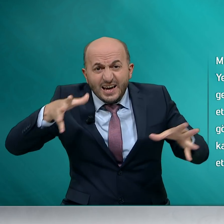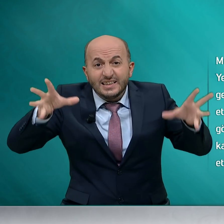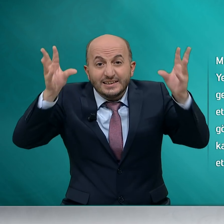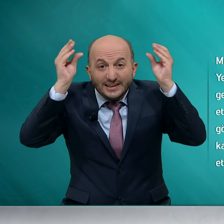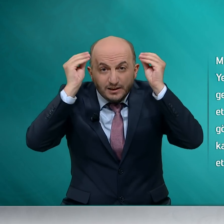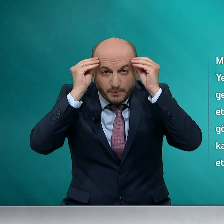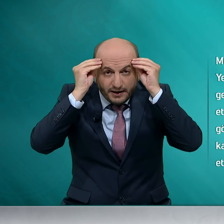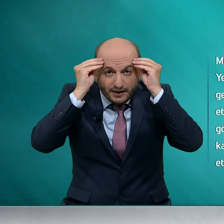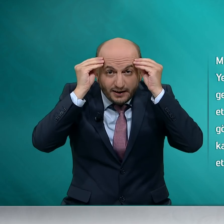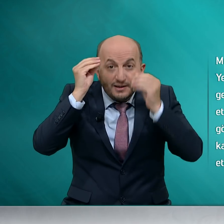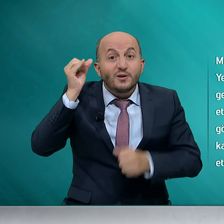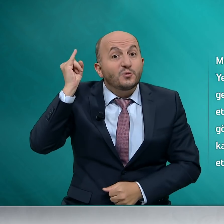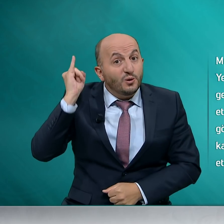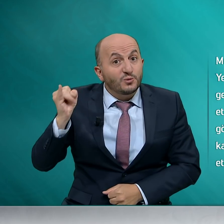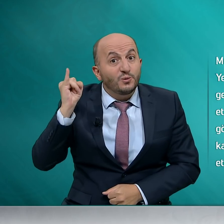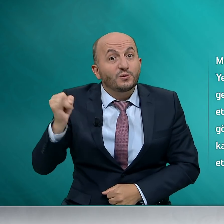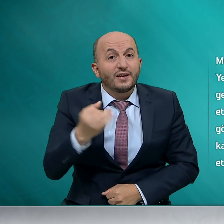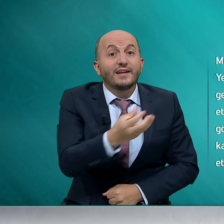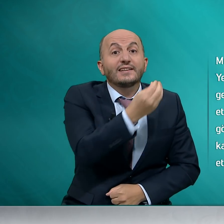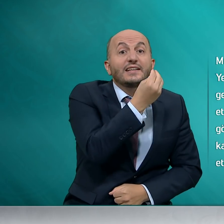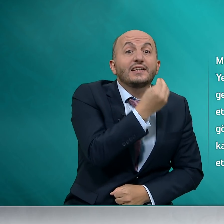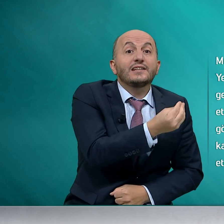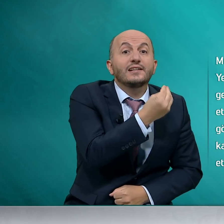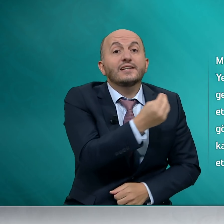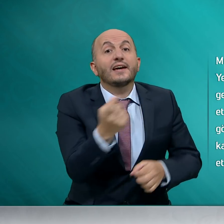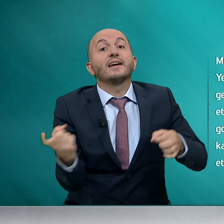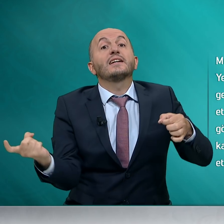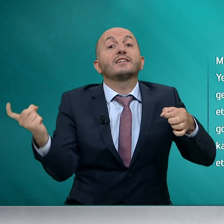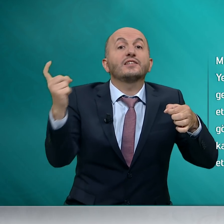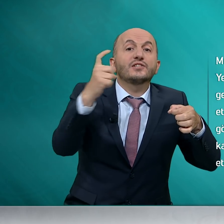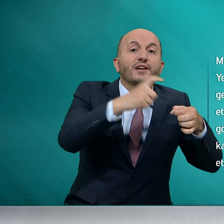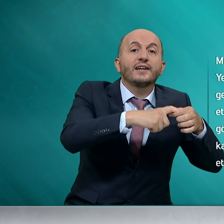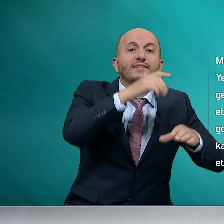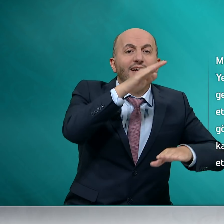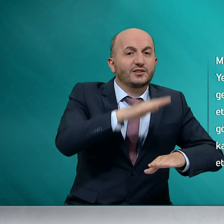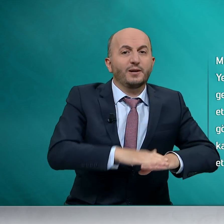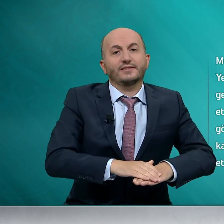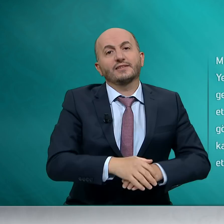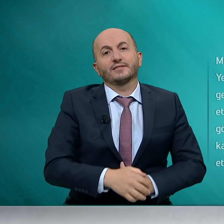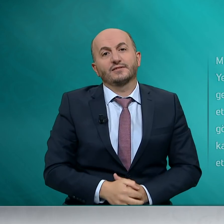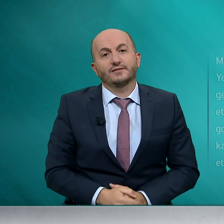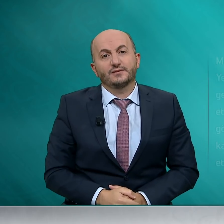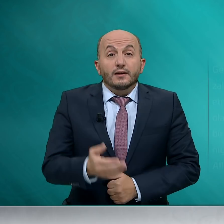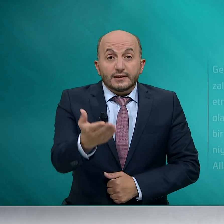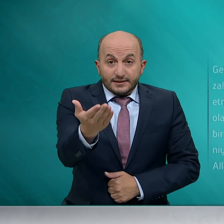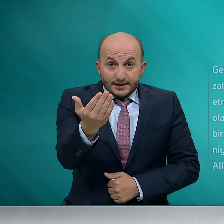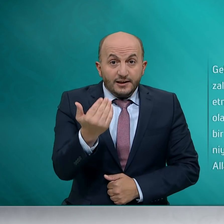cehaletten ilme, kötülükten iyiliğe hicret etmektir.